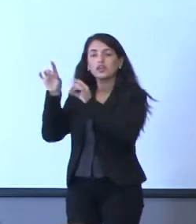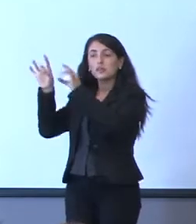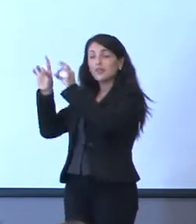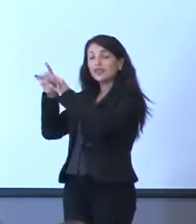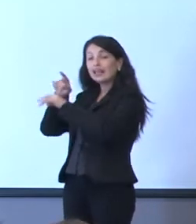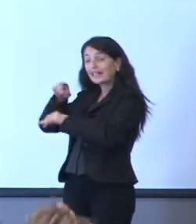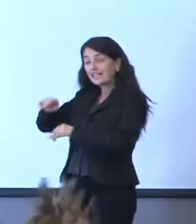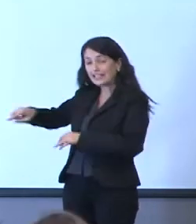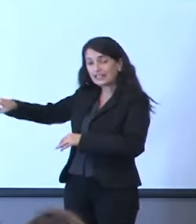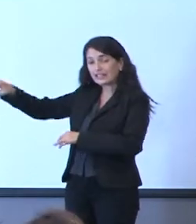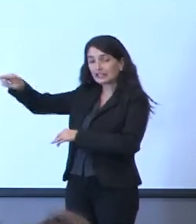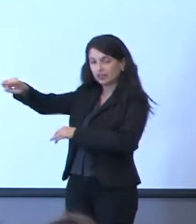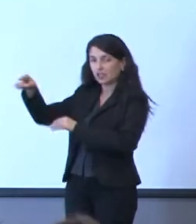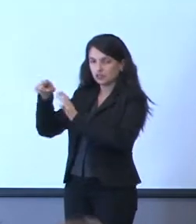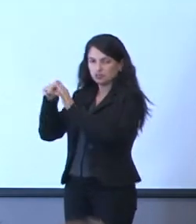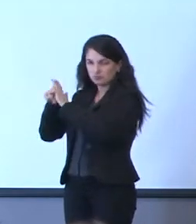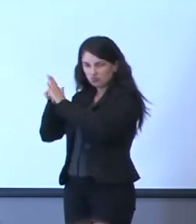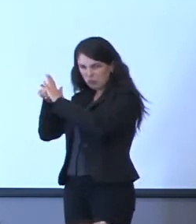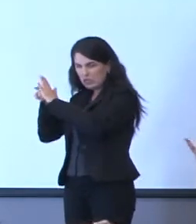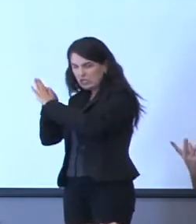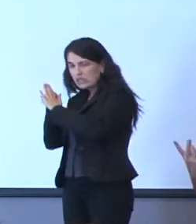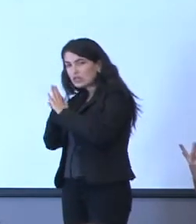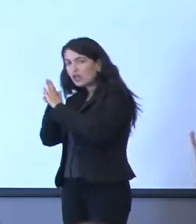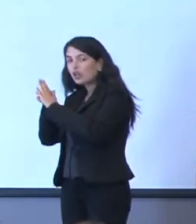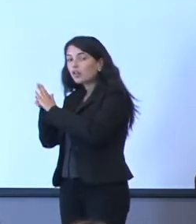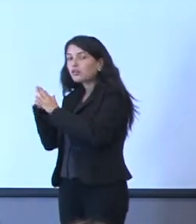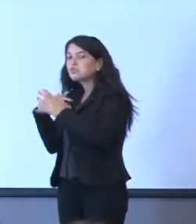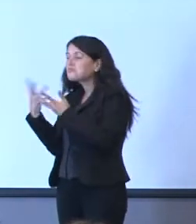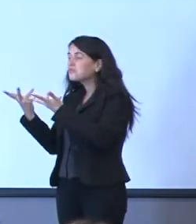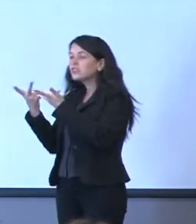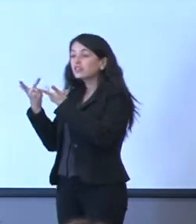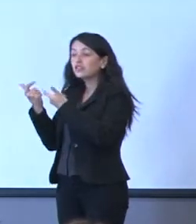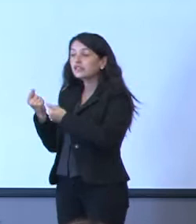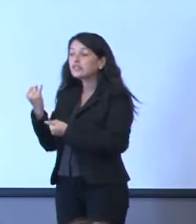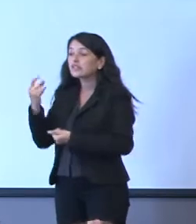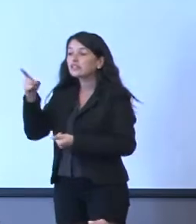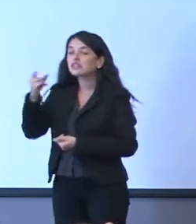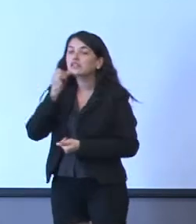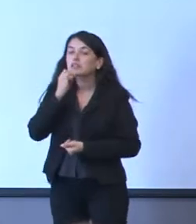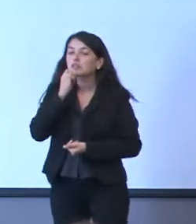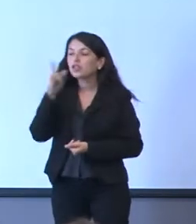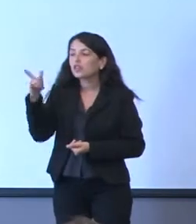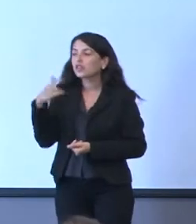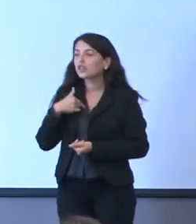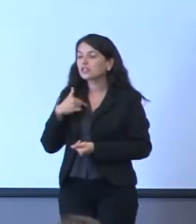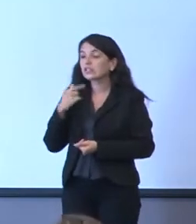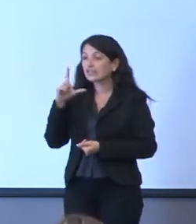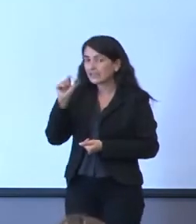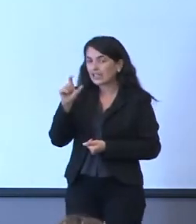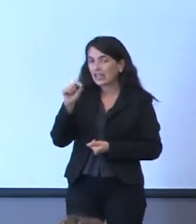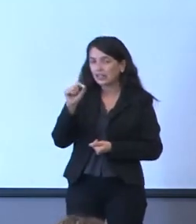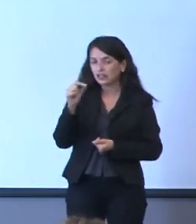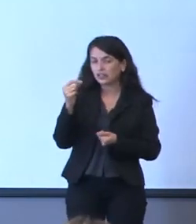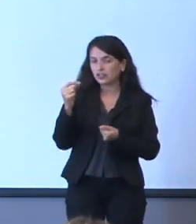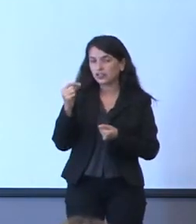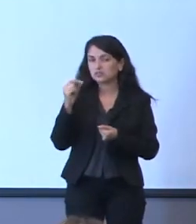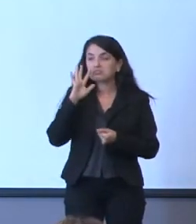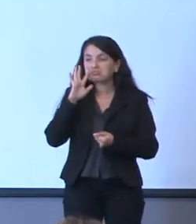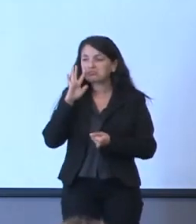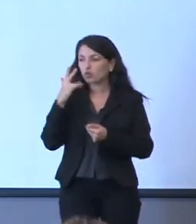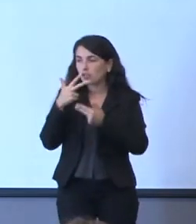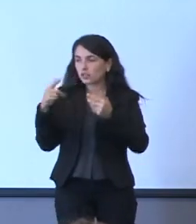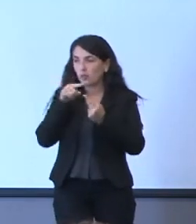assim, as soluções são brilhantes. Então, acho que se a senhora criar, talvez, 10 situações objetivas e